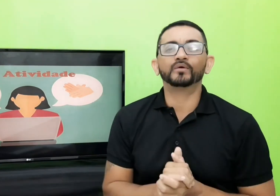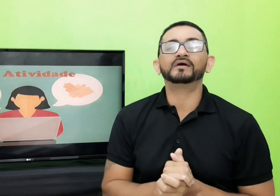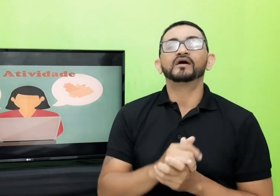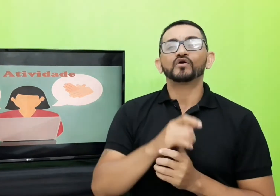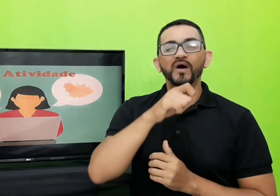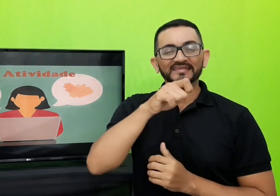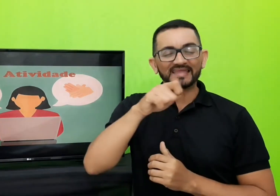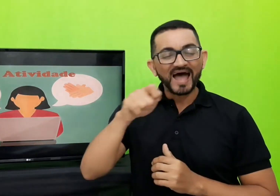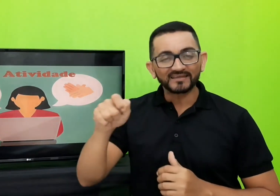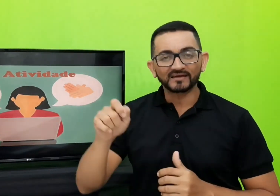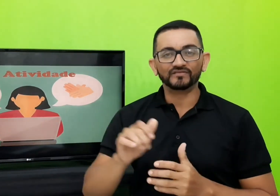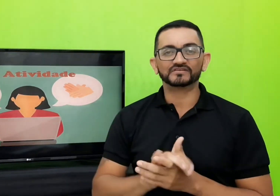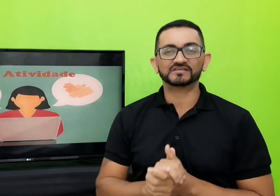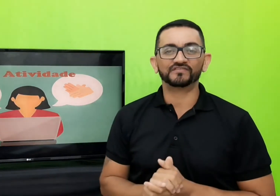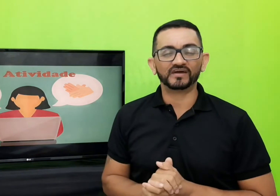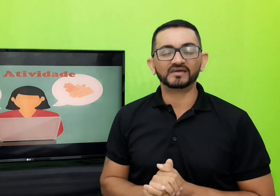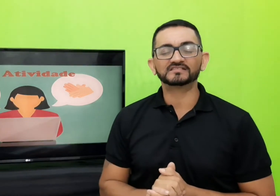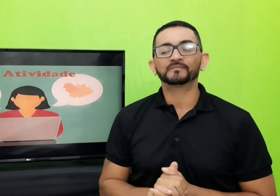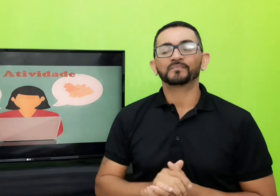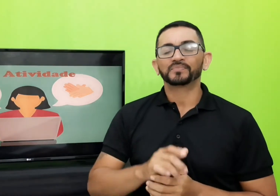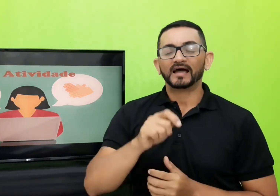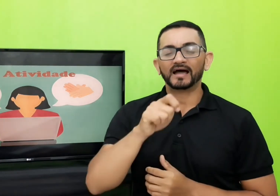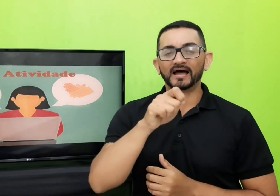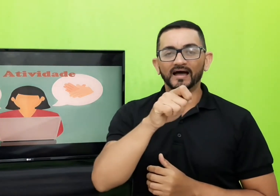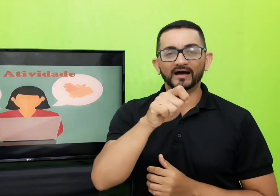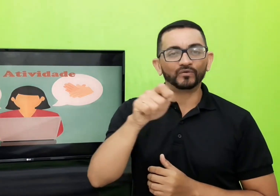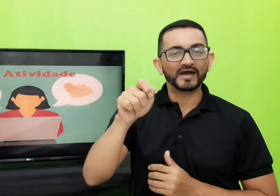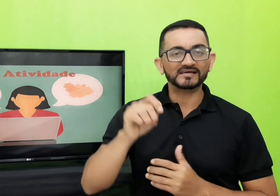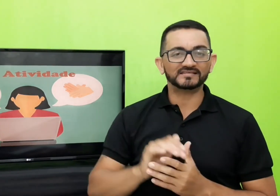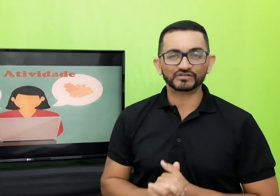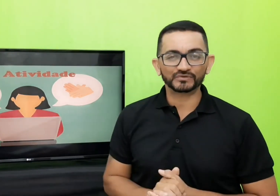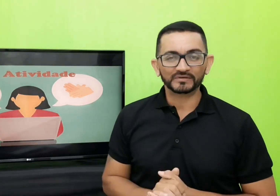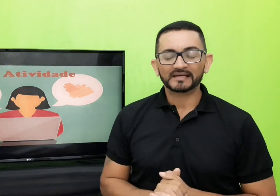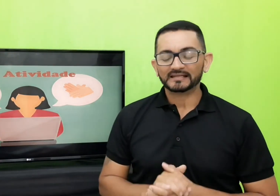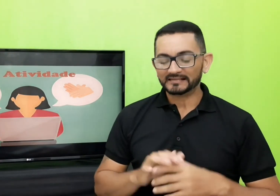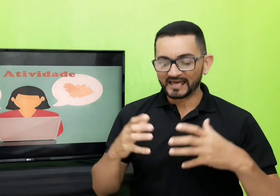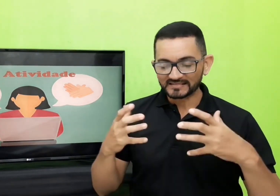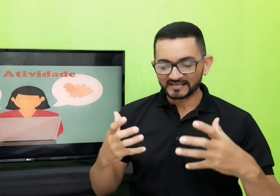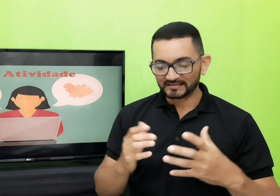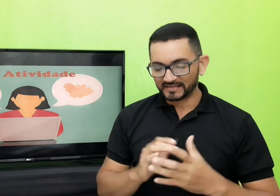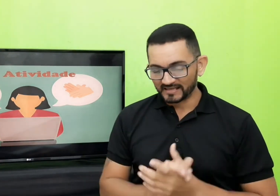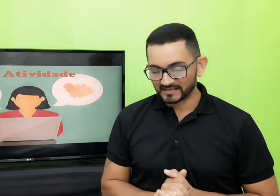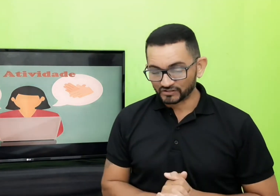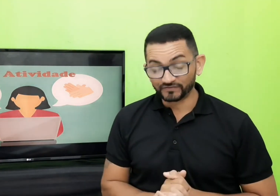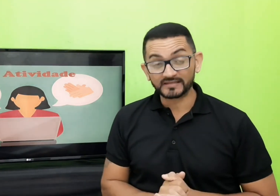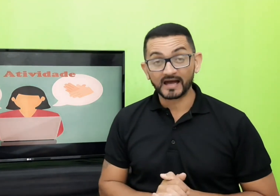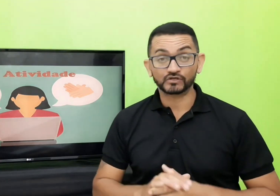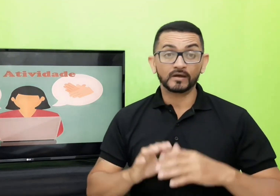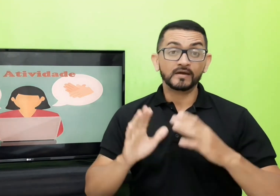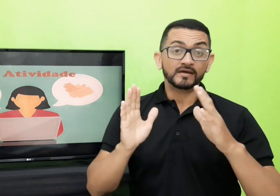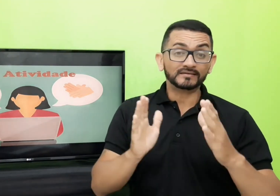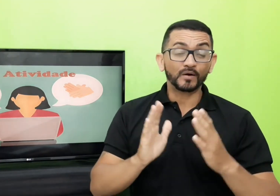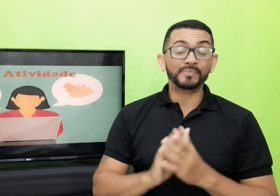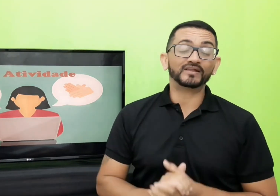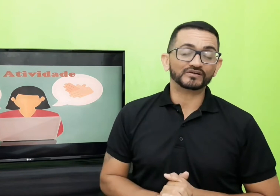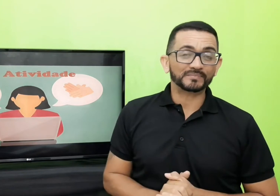nome, com a data que você fez, o registro dessa atividade. Então, para a nossa